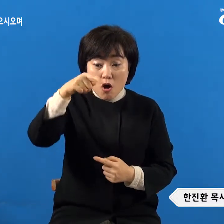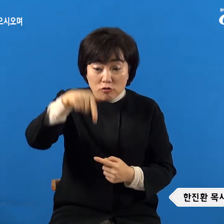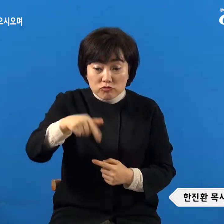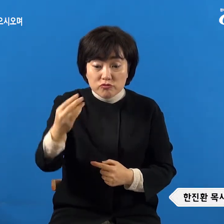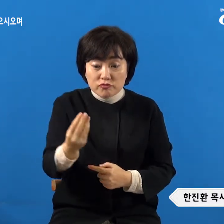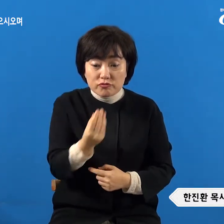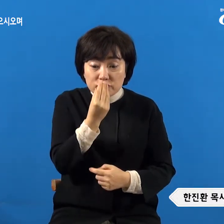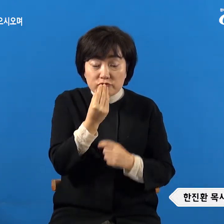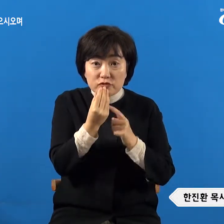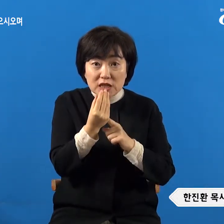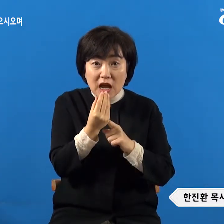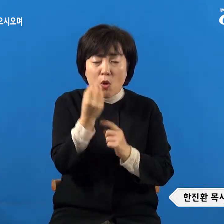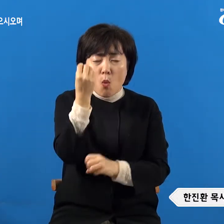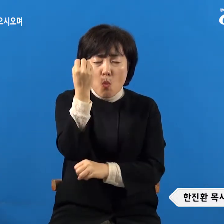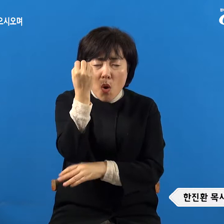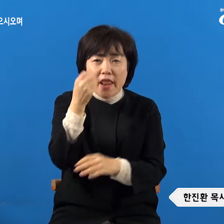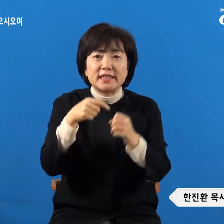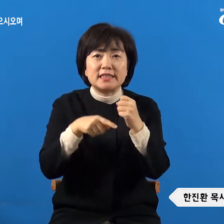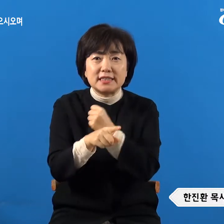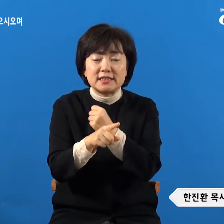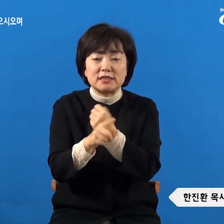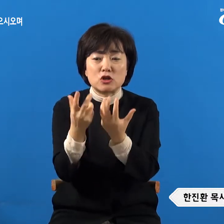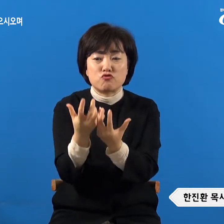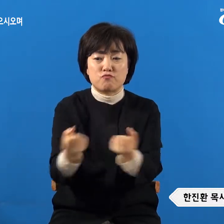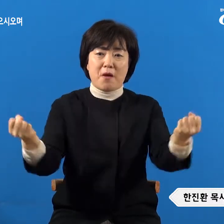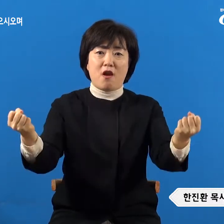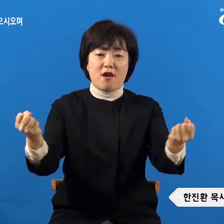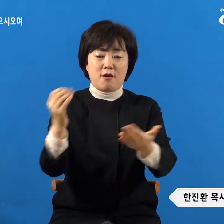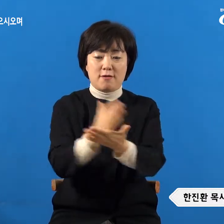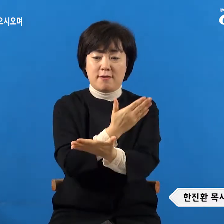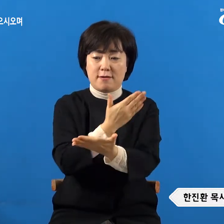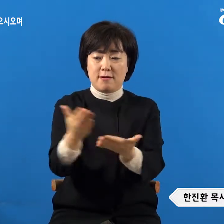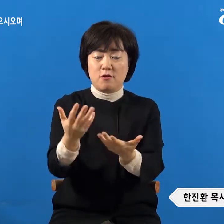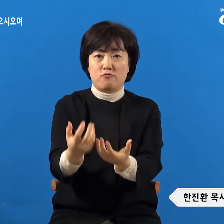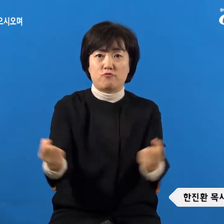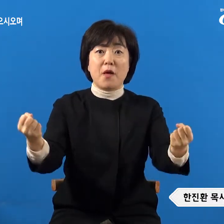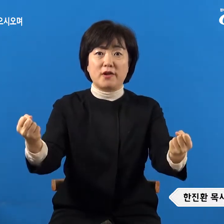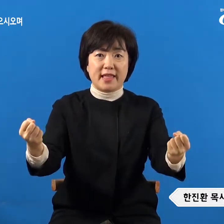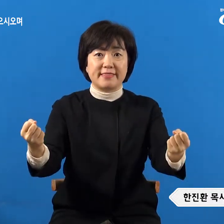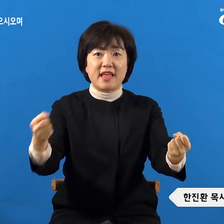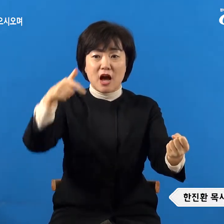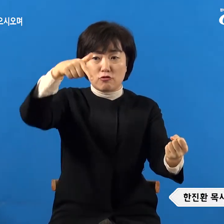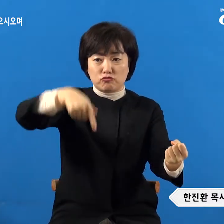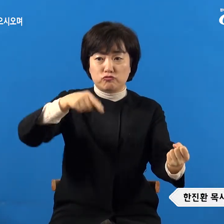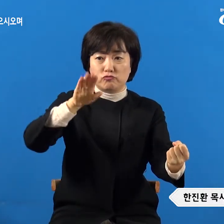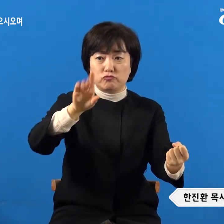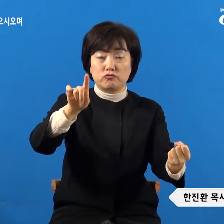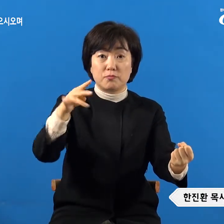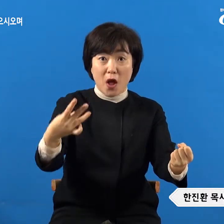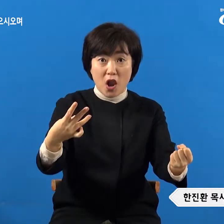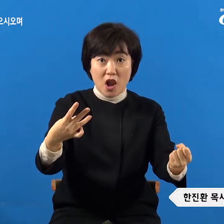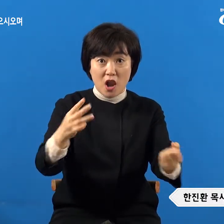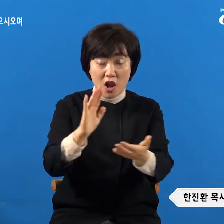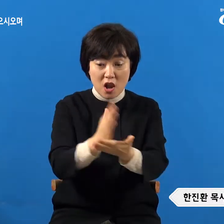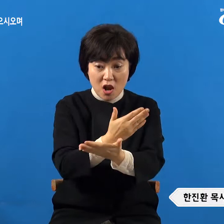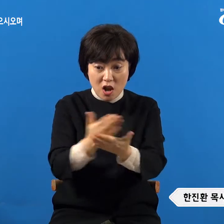의미는 구별된다 하는 뜻입니다. 그래서 이름이 거룩히 여김을 받는다는